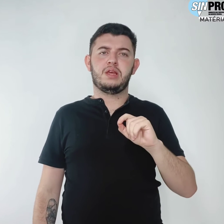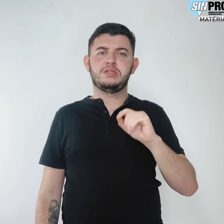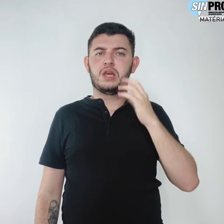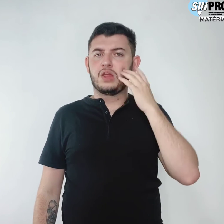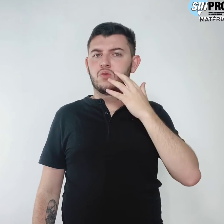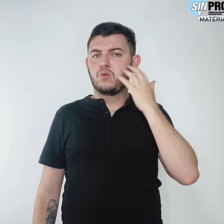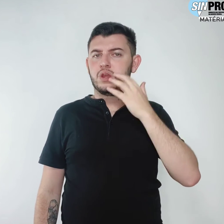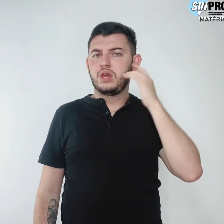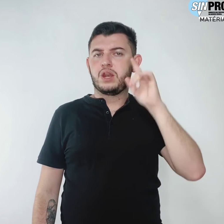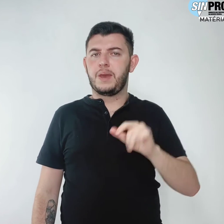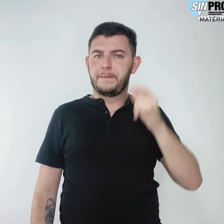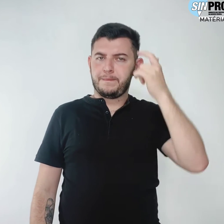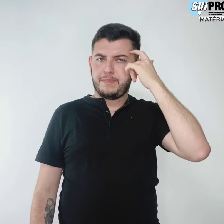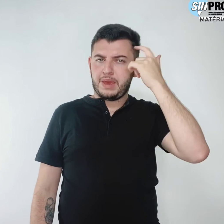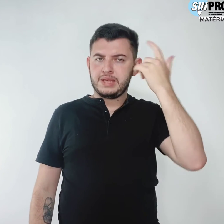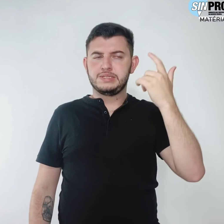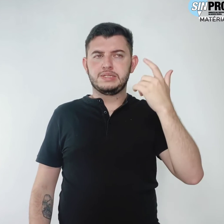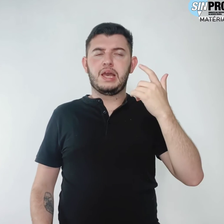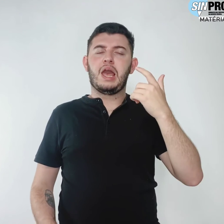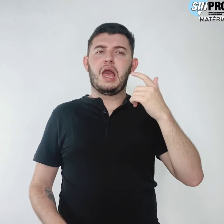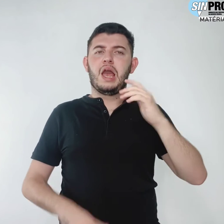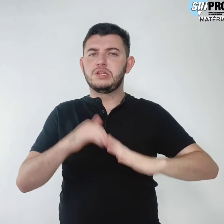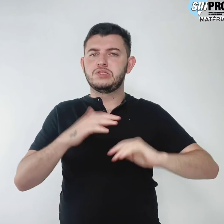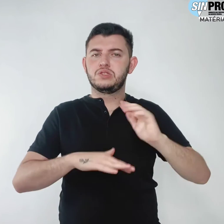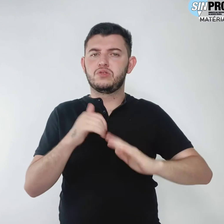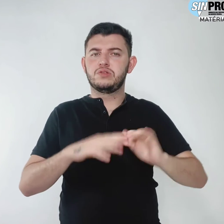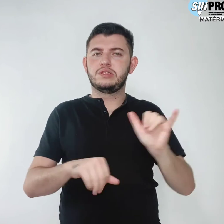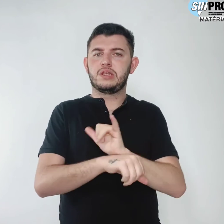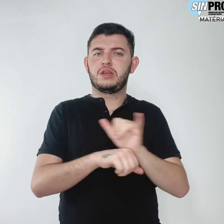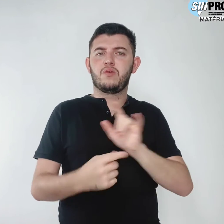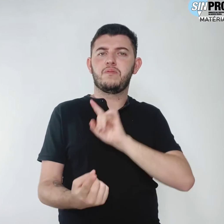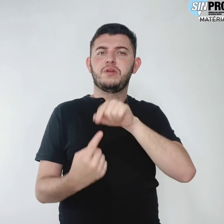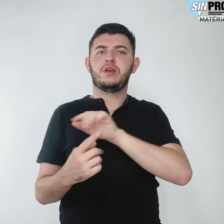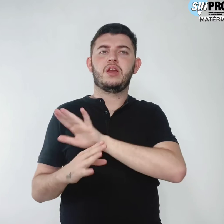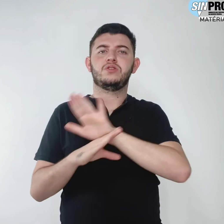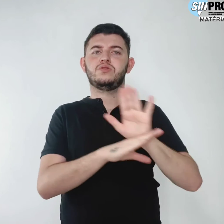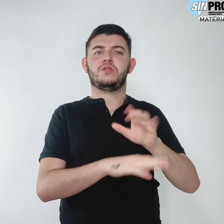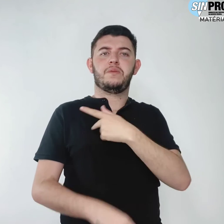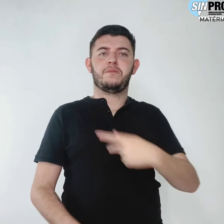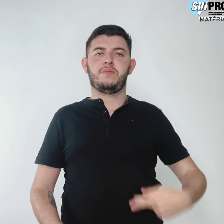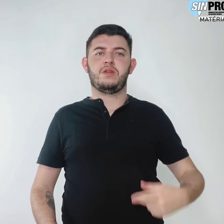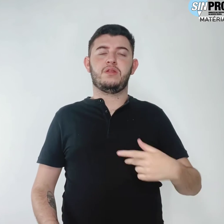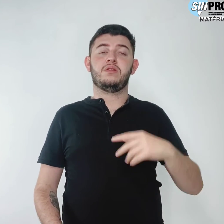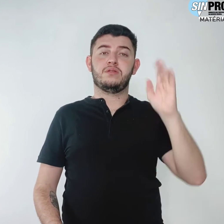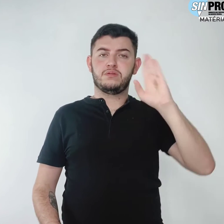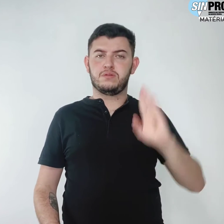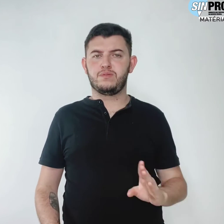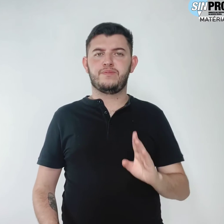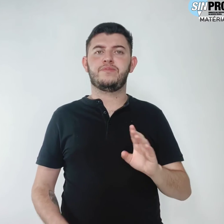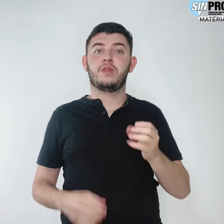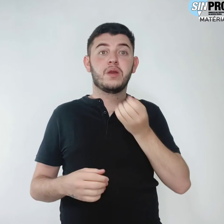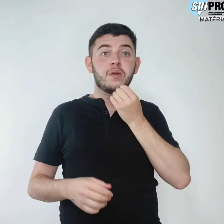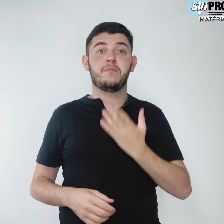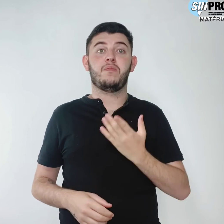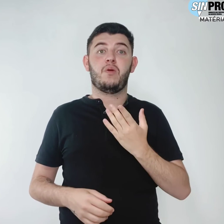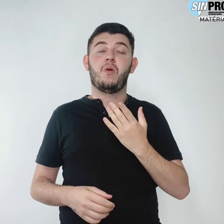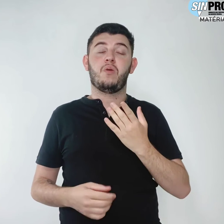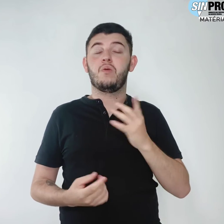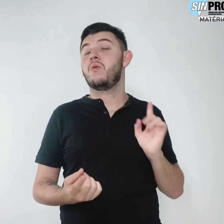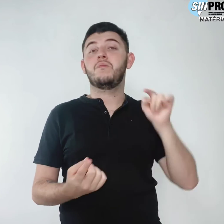Arthur Lira considere sua atitude como estratégica para fortalecer o presidente cambaleante, seria bom se atentar para